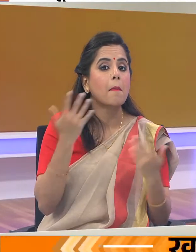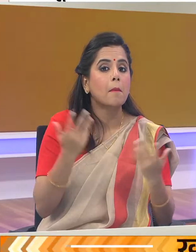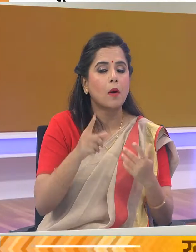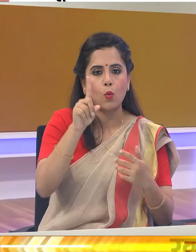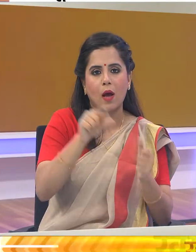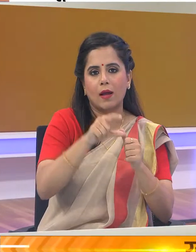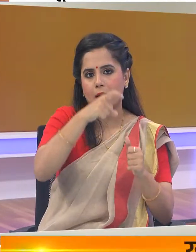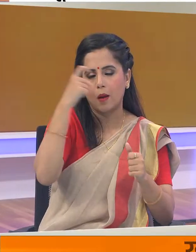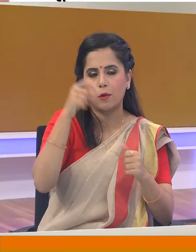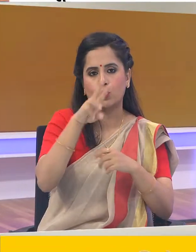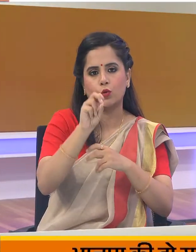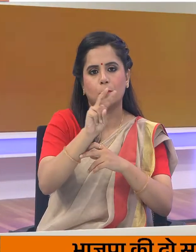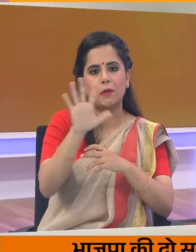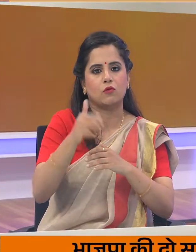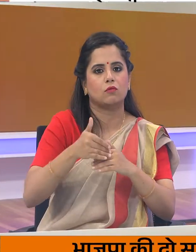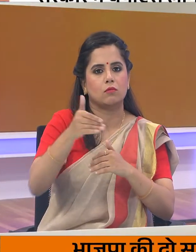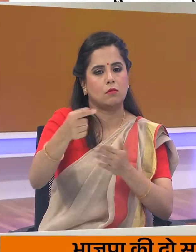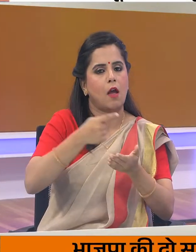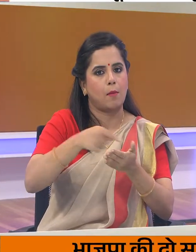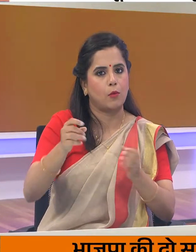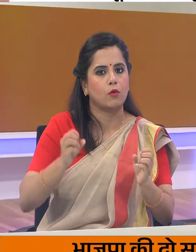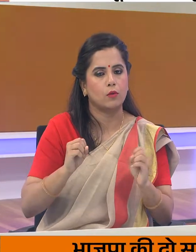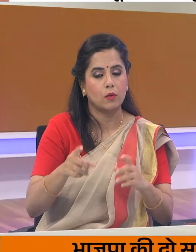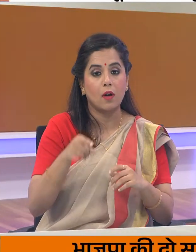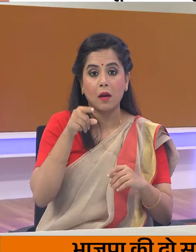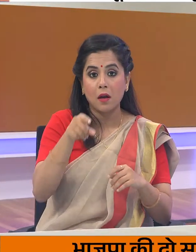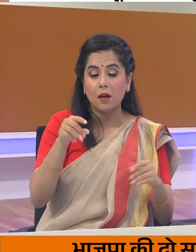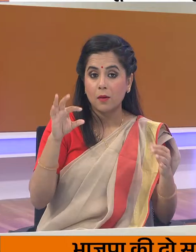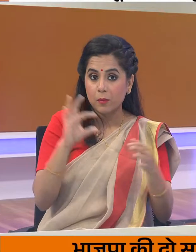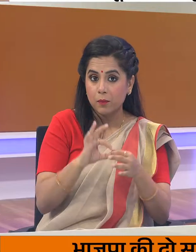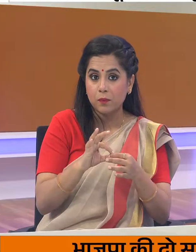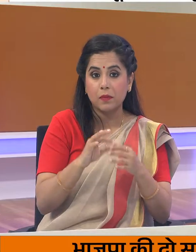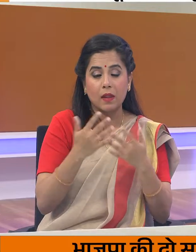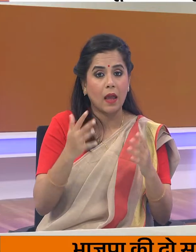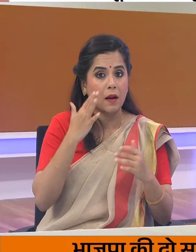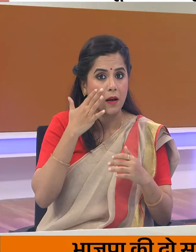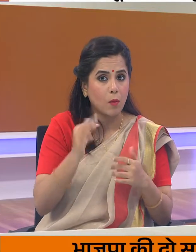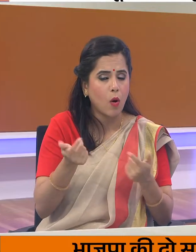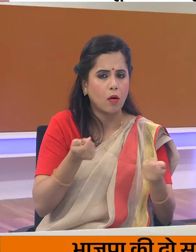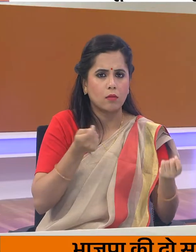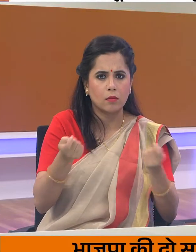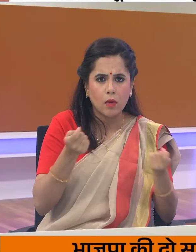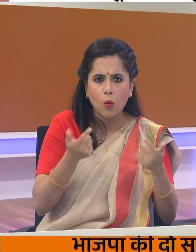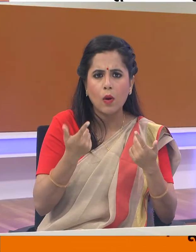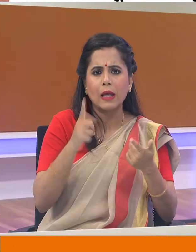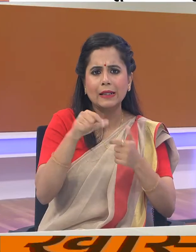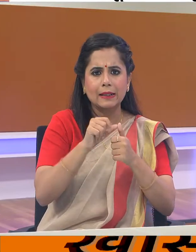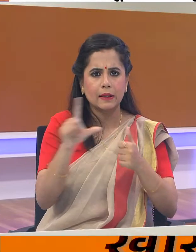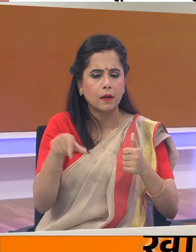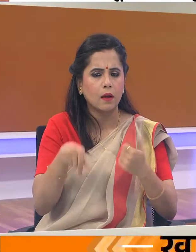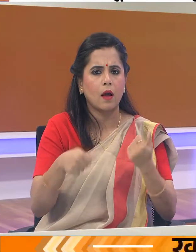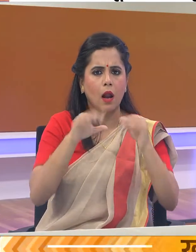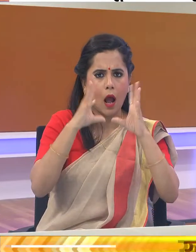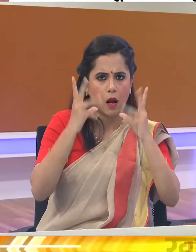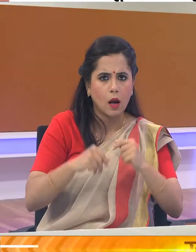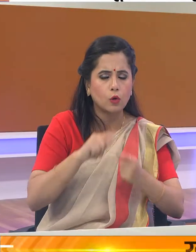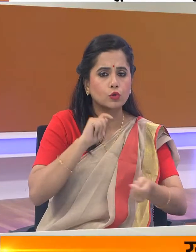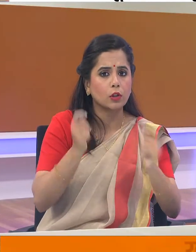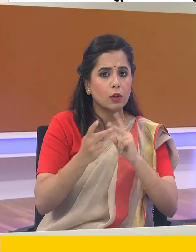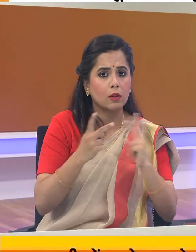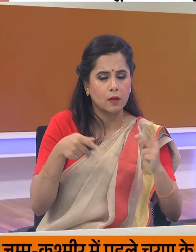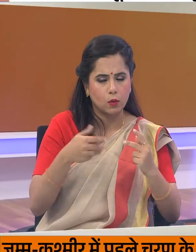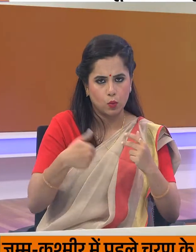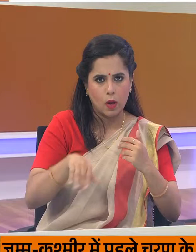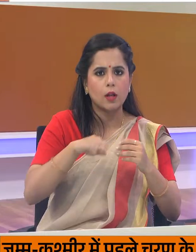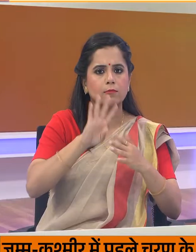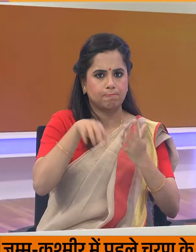अप्रैल 2025 से। और उसके लिए जो भी नेसेसरी रेगुलेटरी, लीगल और अकाउंटिंग चेंजेस हैं वो भी तैयार किए